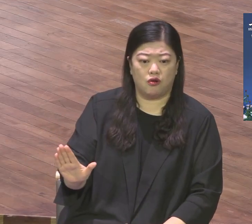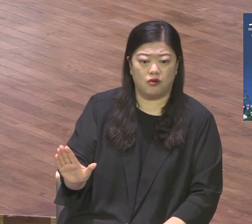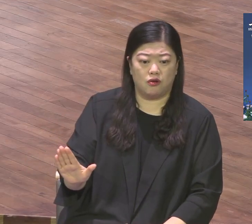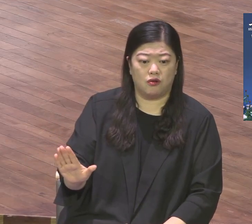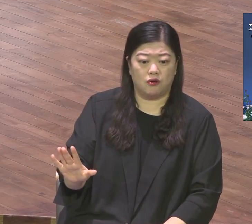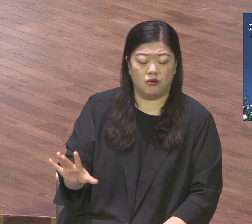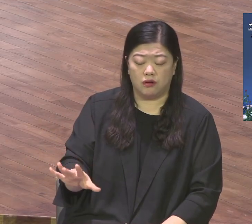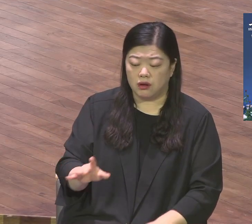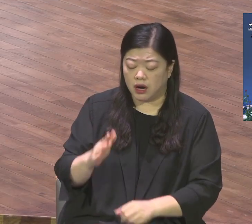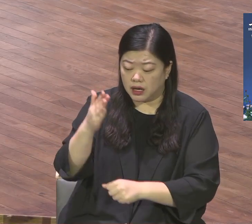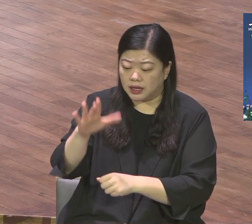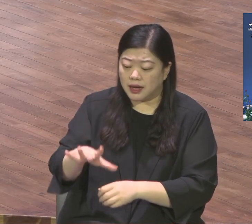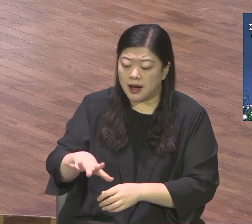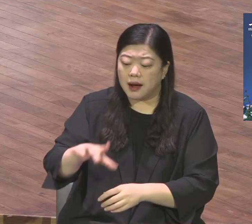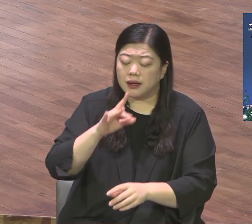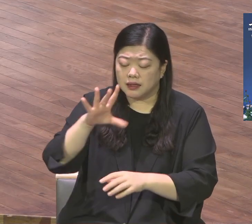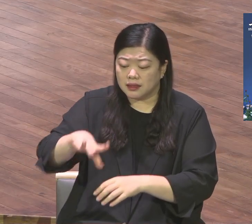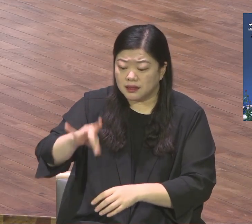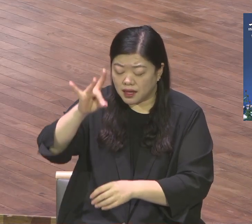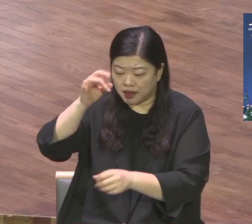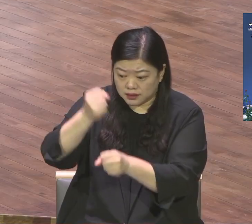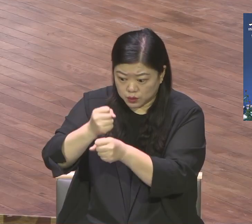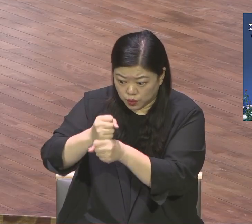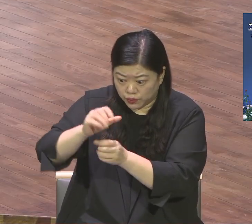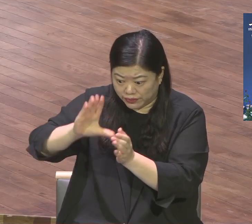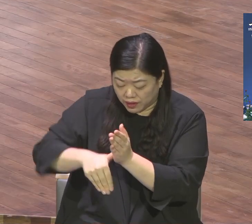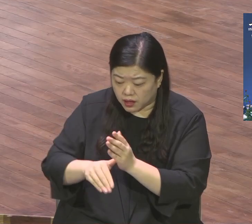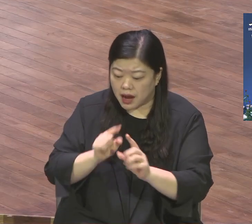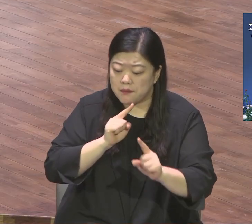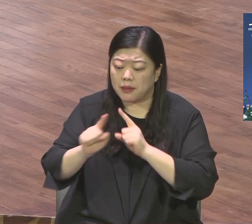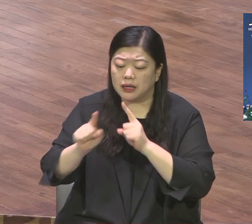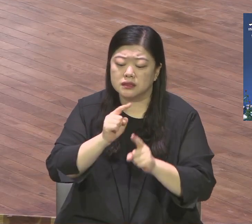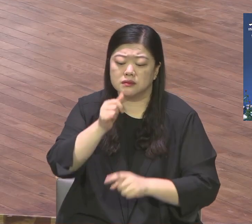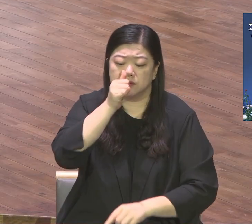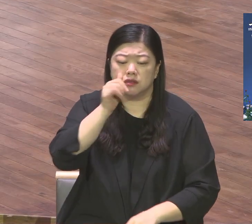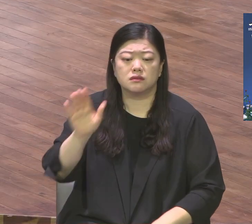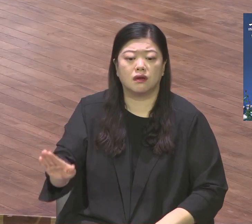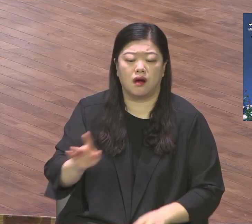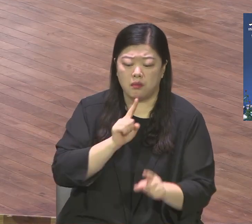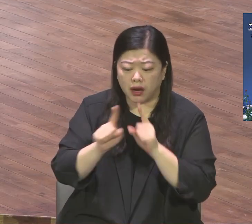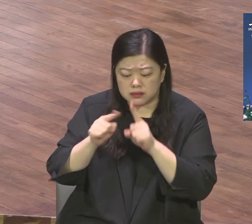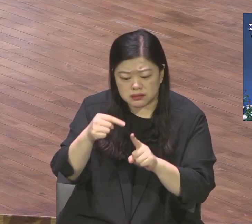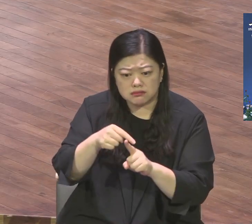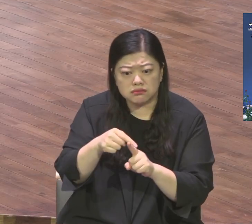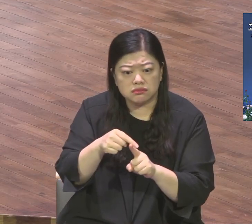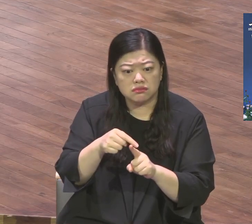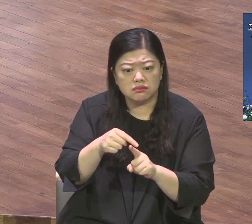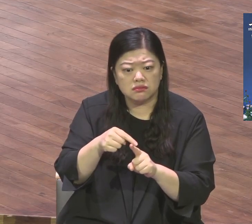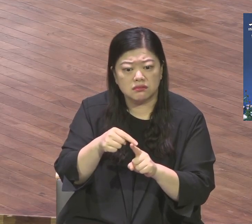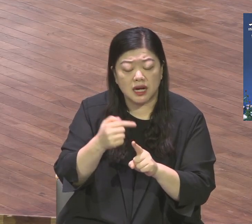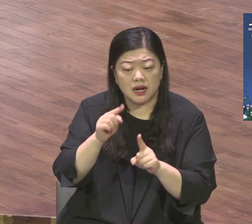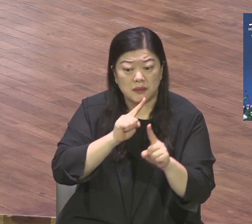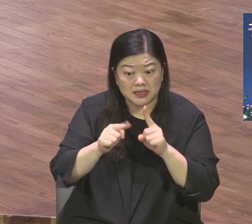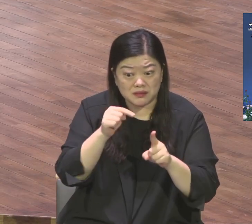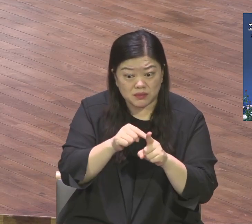태초에 말씀이 계시니라. 이렇게 시작을 해요. 1장 1절에 똑같은 내용이에요.